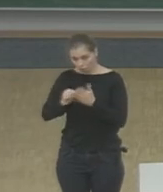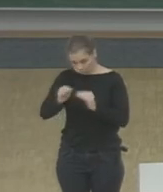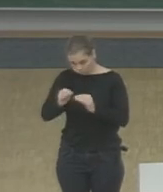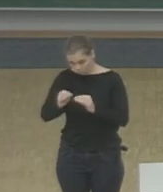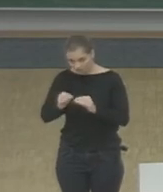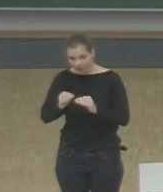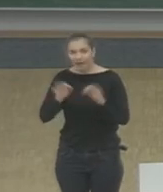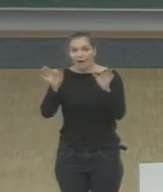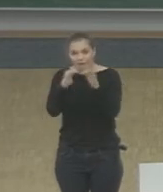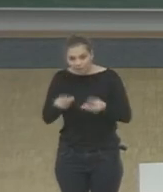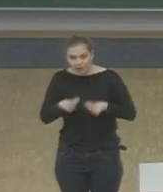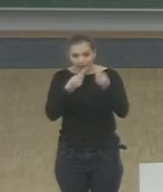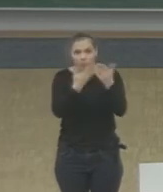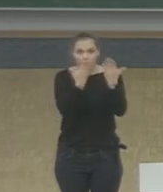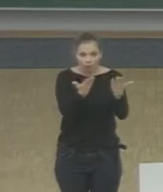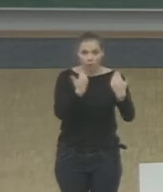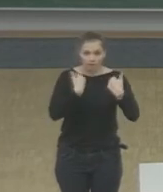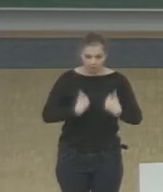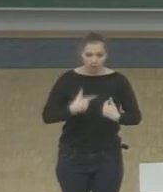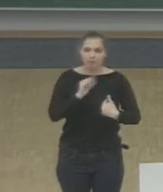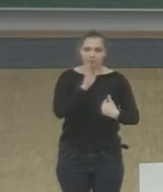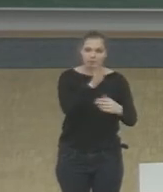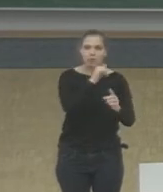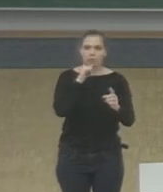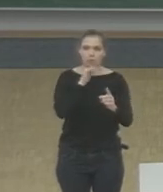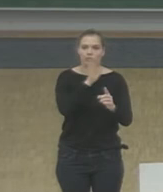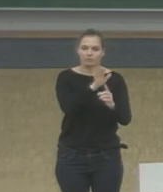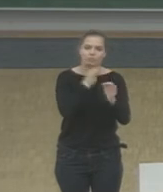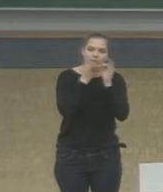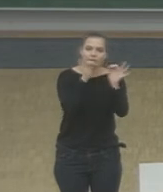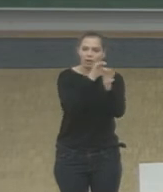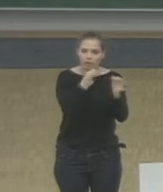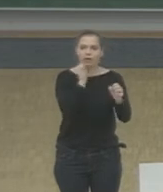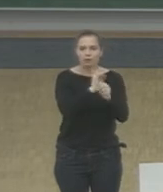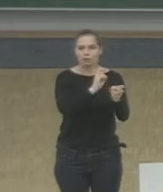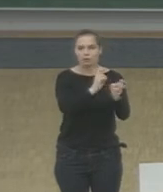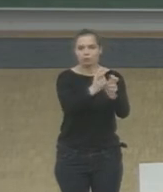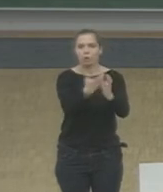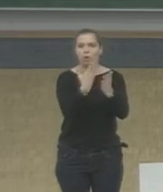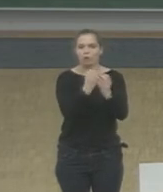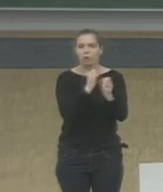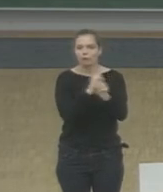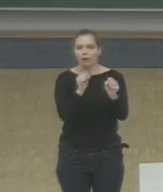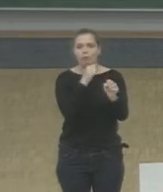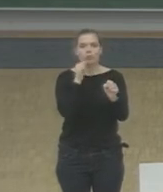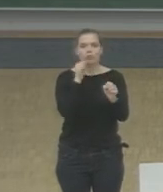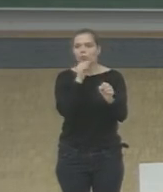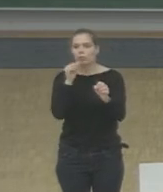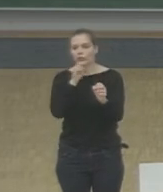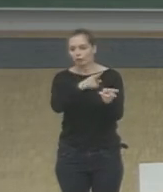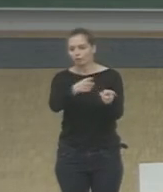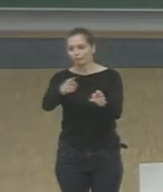so erwirbt er die besondere Fähigkeit seines Berufs nachher sehr leicht und behält immer die Freiheit, von einem zum anderen